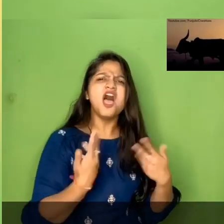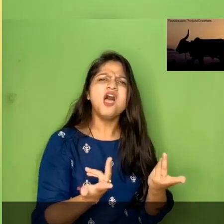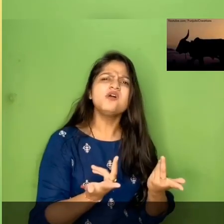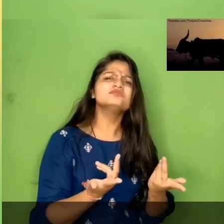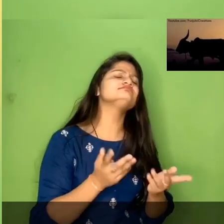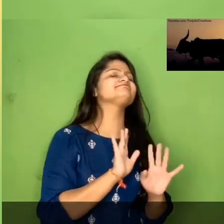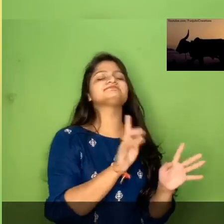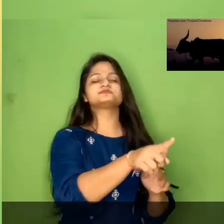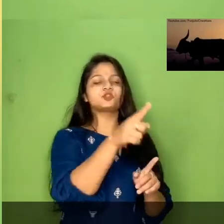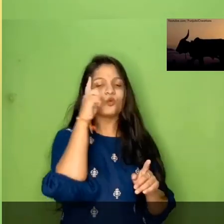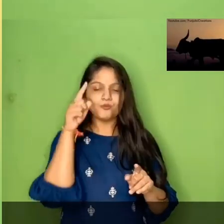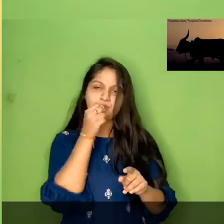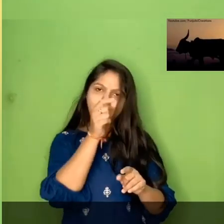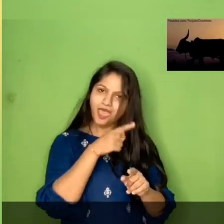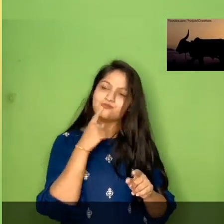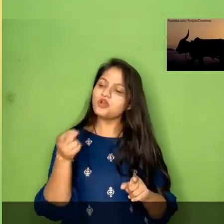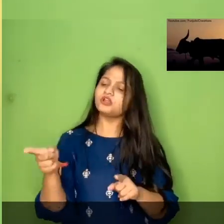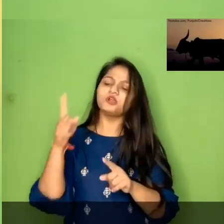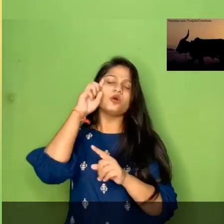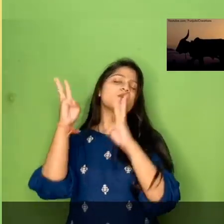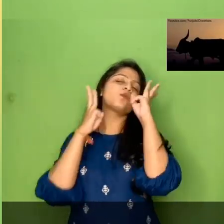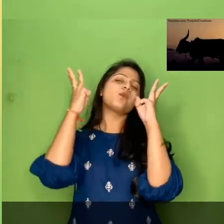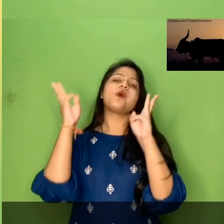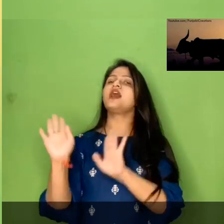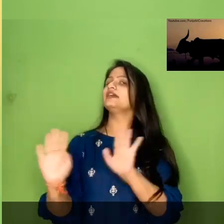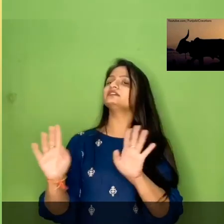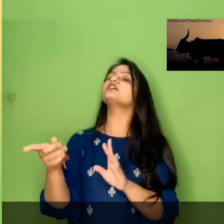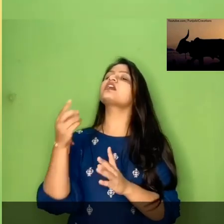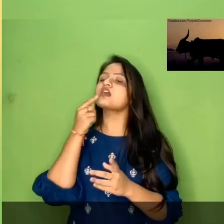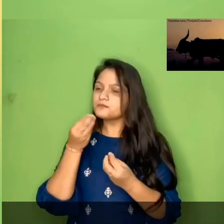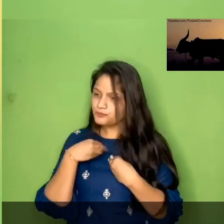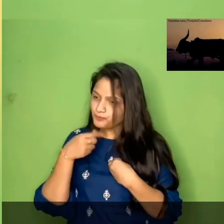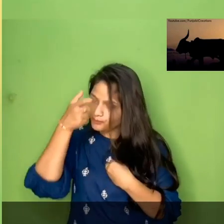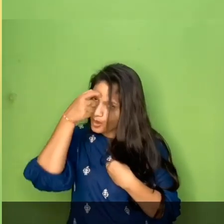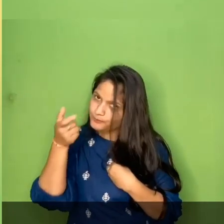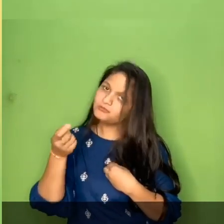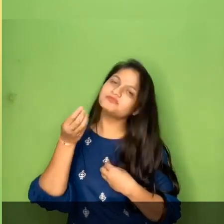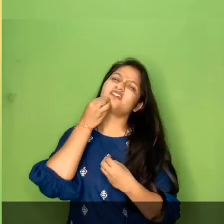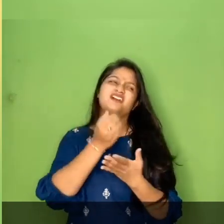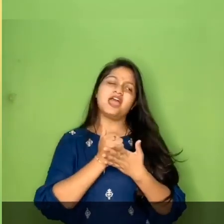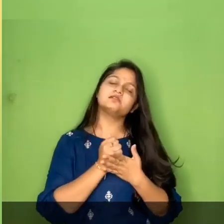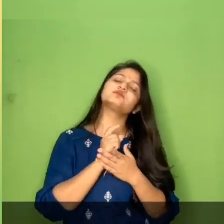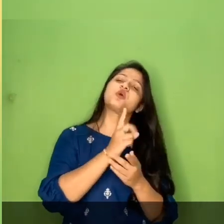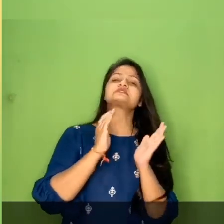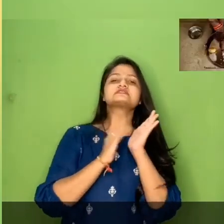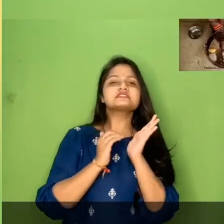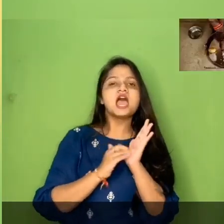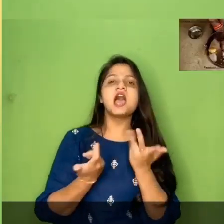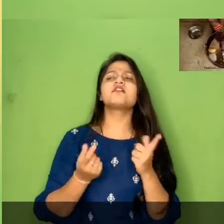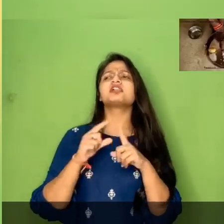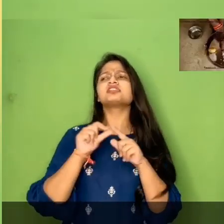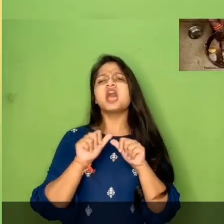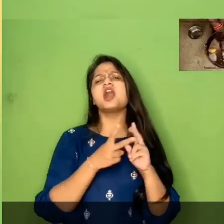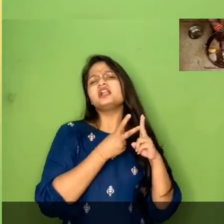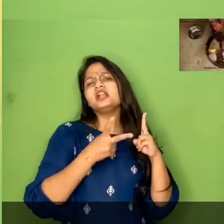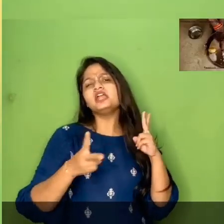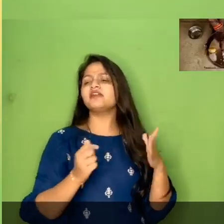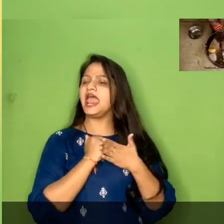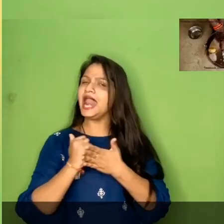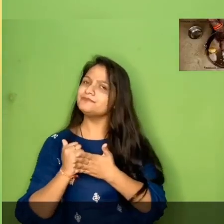अब वहाँ मजदूरी कर रहा है। तो उस मजदूर ने कहा, तुम चिंता मत करो, तुम्हें खाने को क्या चाहिए मैं तुम्हें सब देता हूँ। उसने दाल चावल